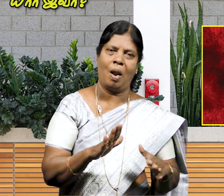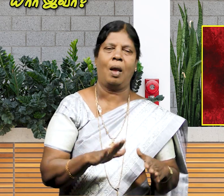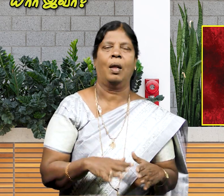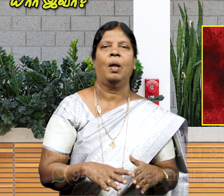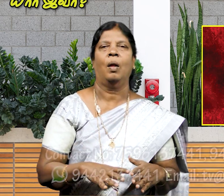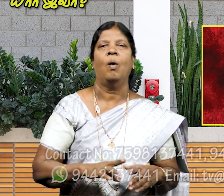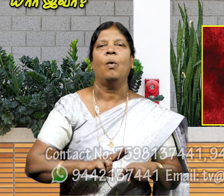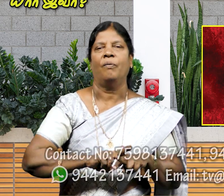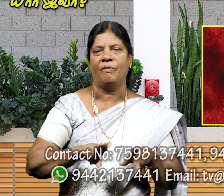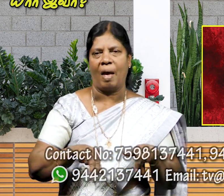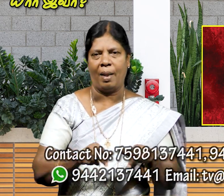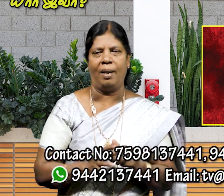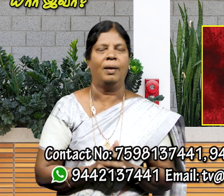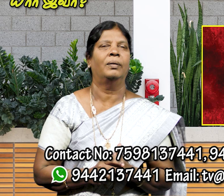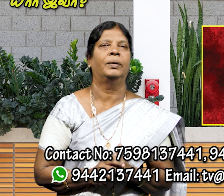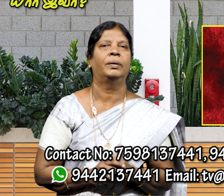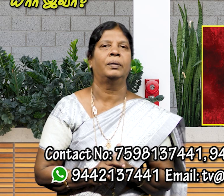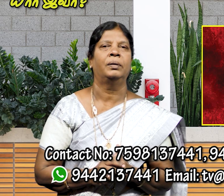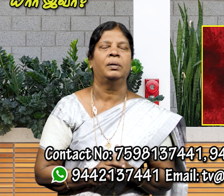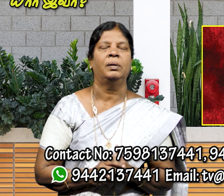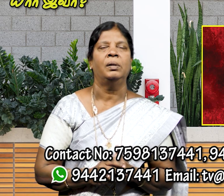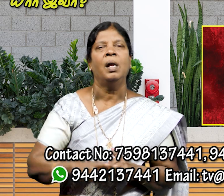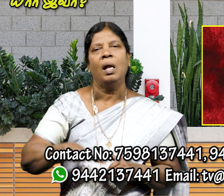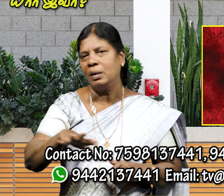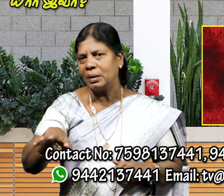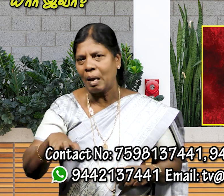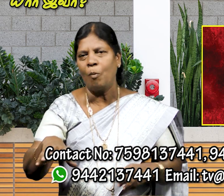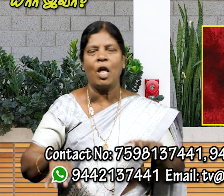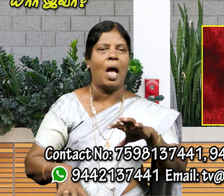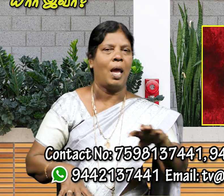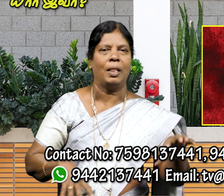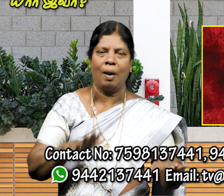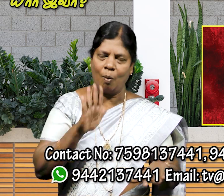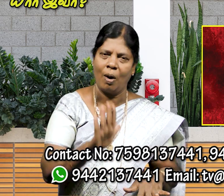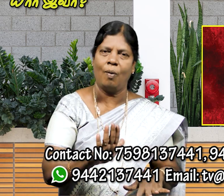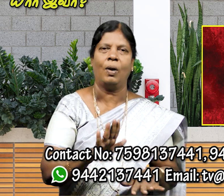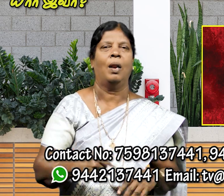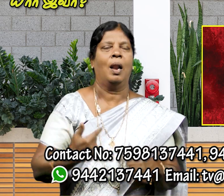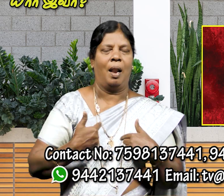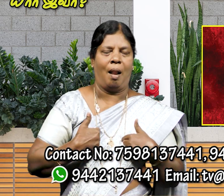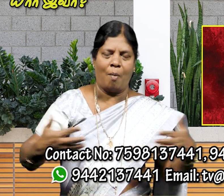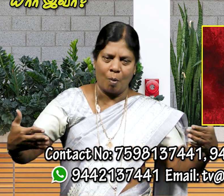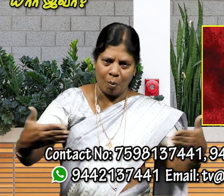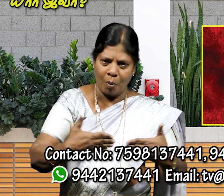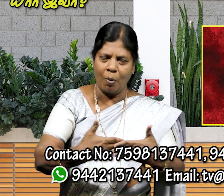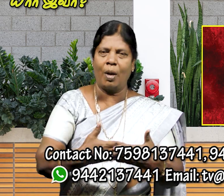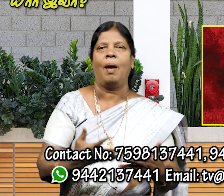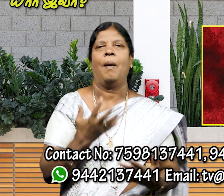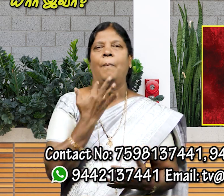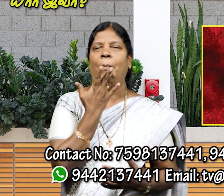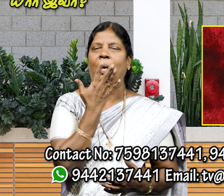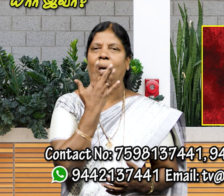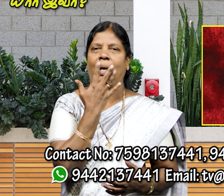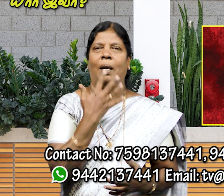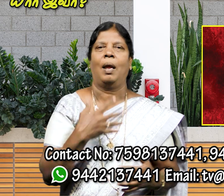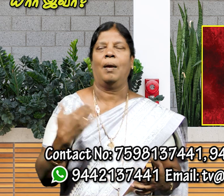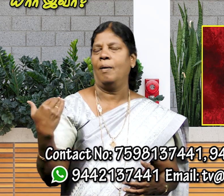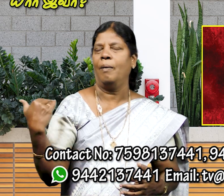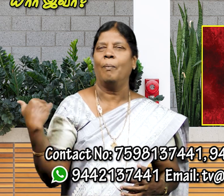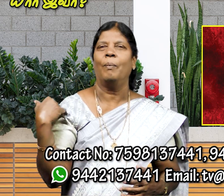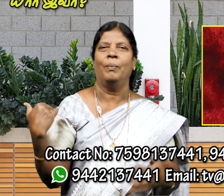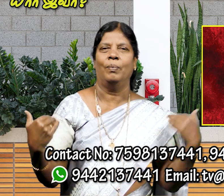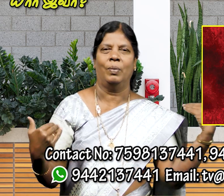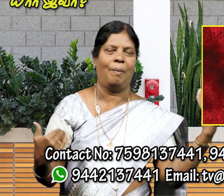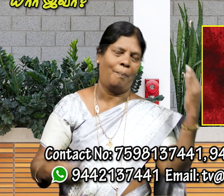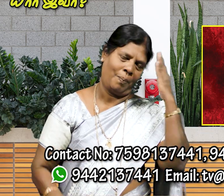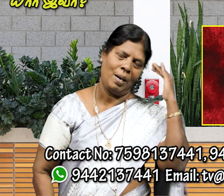உறவினர்களோ, சமுதாயத்தில் உள்ளவர்களோ, இல்லை நம்ம கூட படிக்கிற மாணவ மாணவிகள், சக